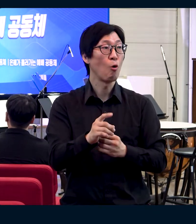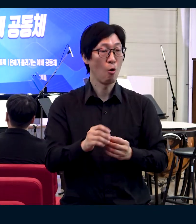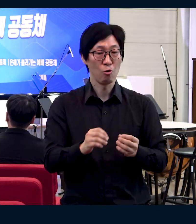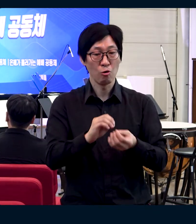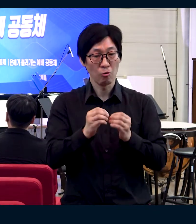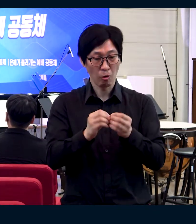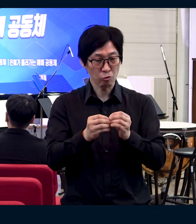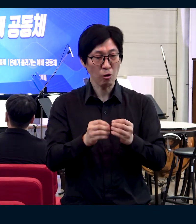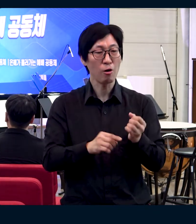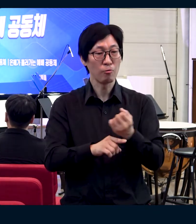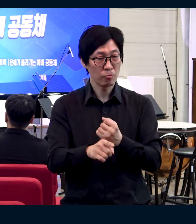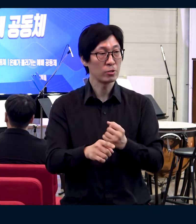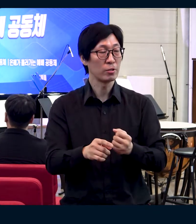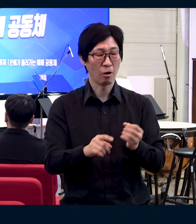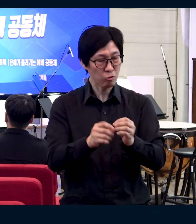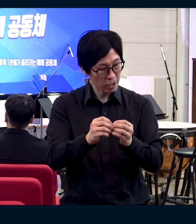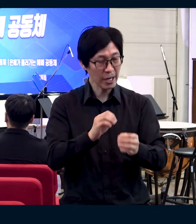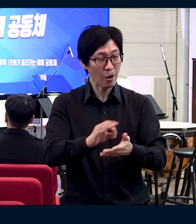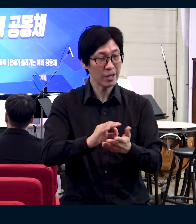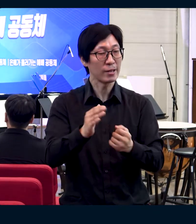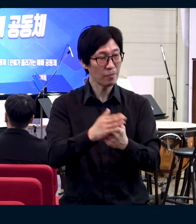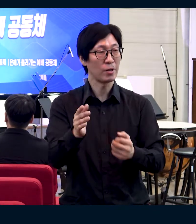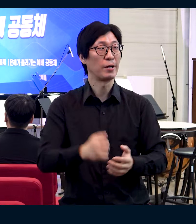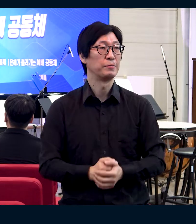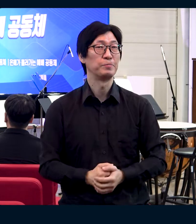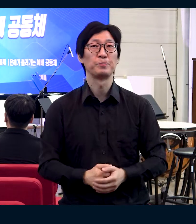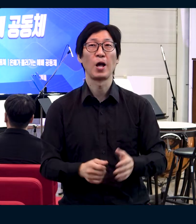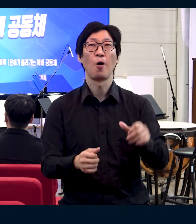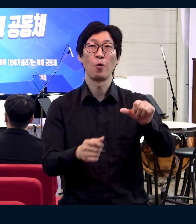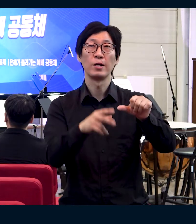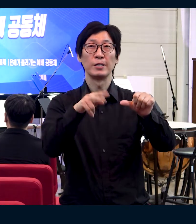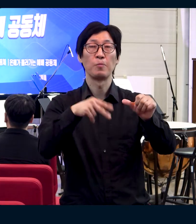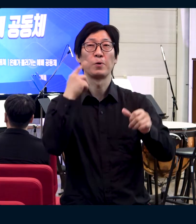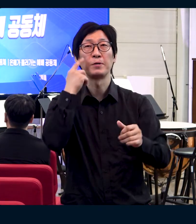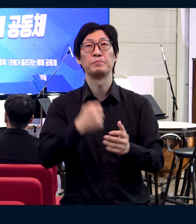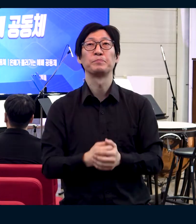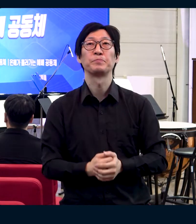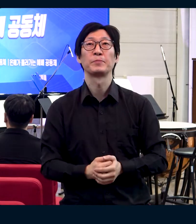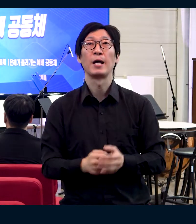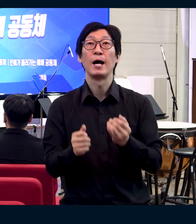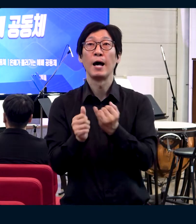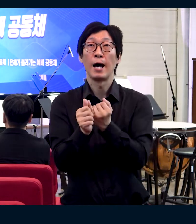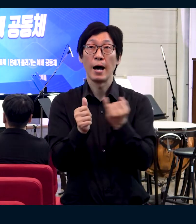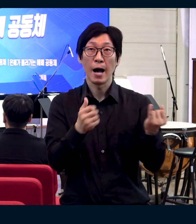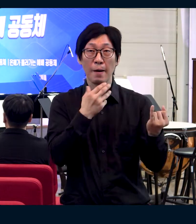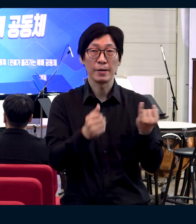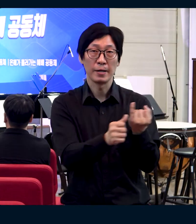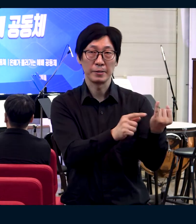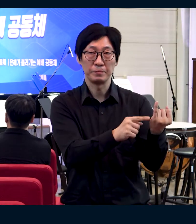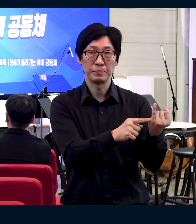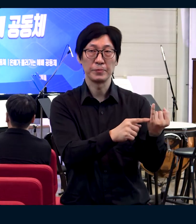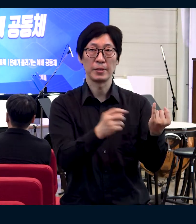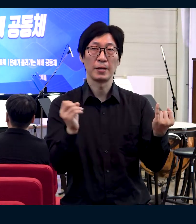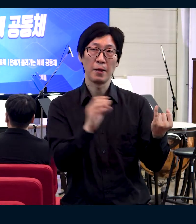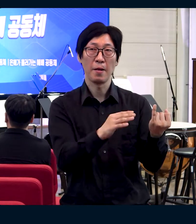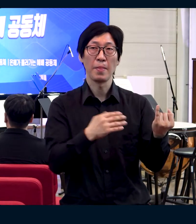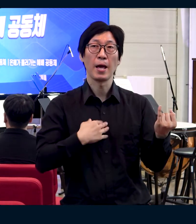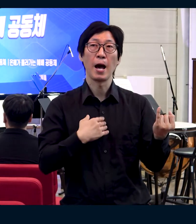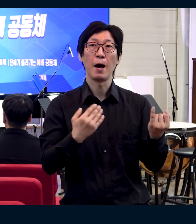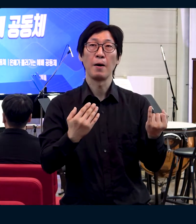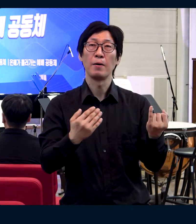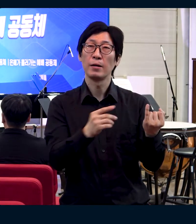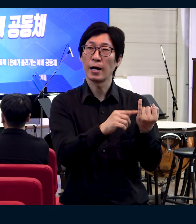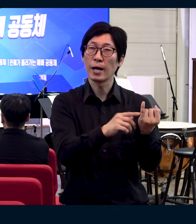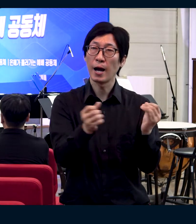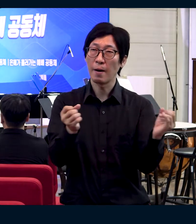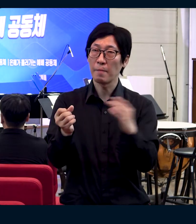씁니다. 우리 5절 말씀을 함께 읽겠습니다. 5절 같이 읽습니다. 사레가 아브라함에게 이르되